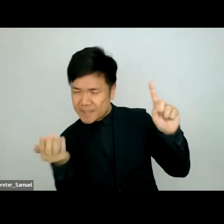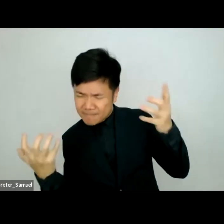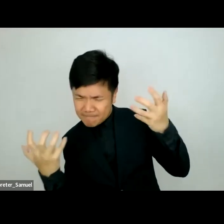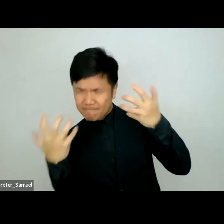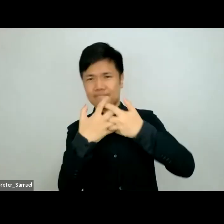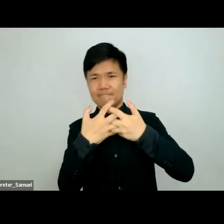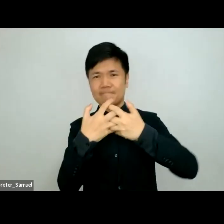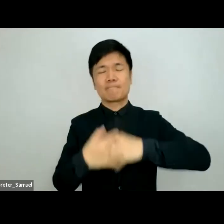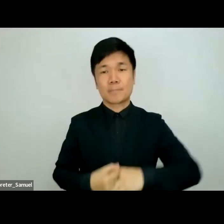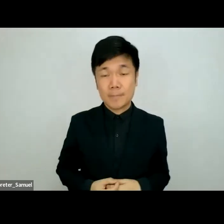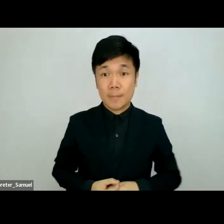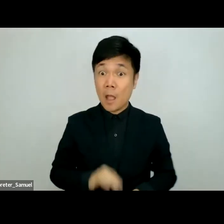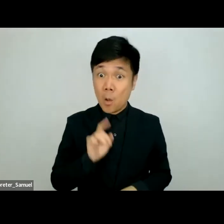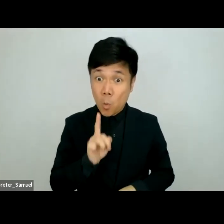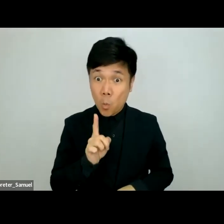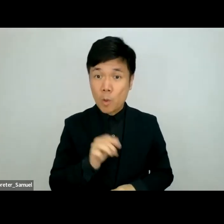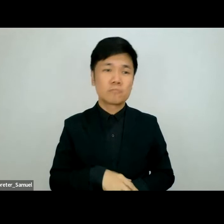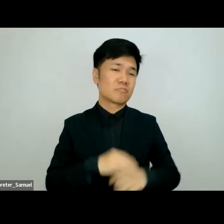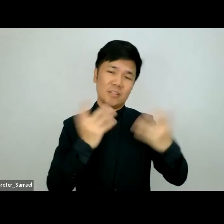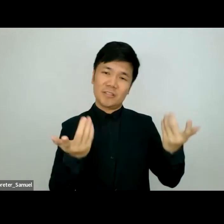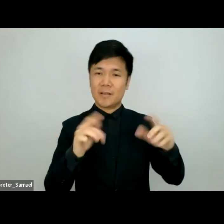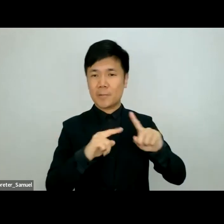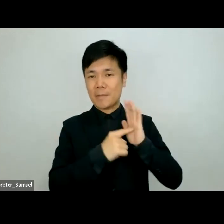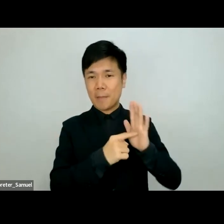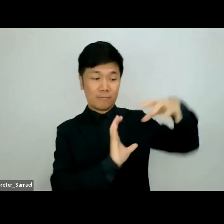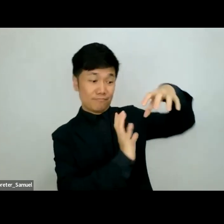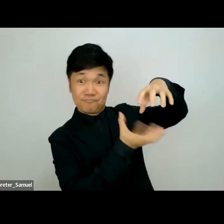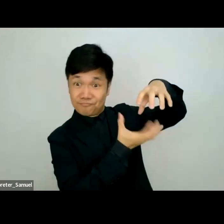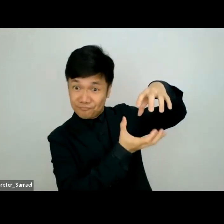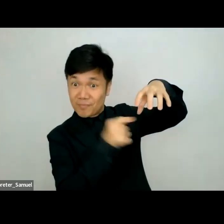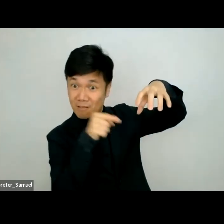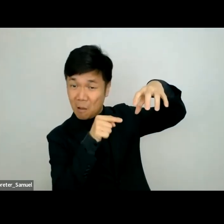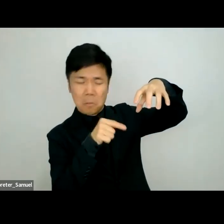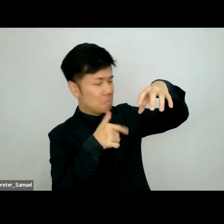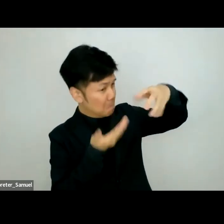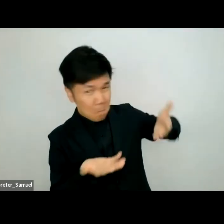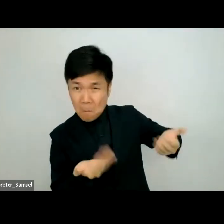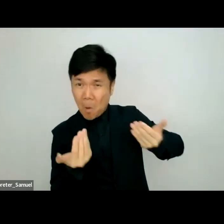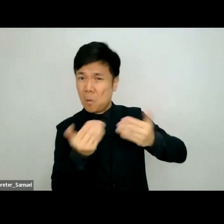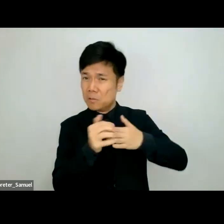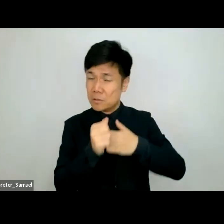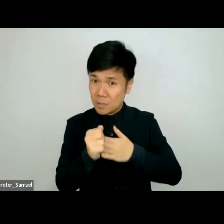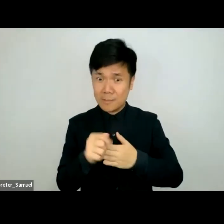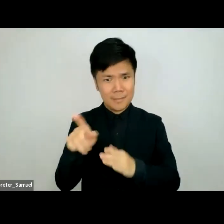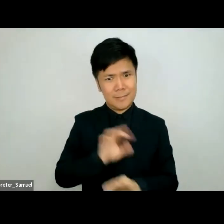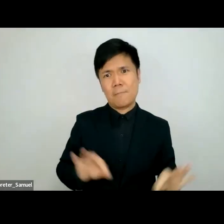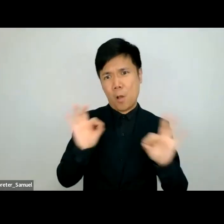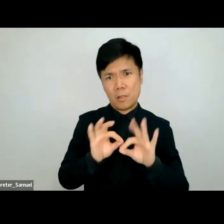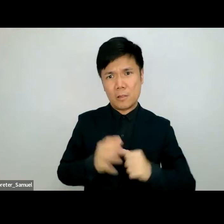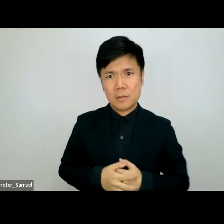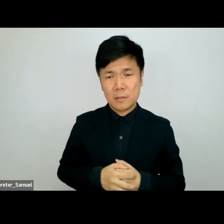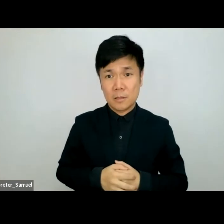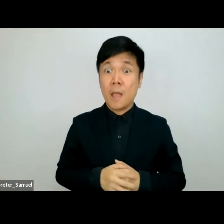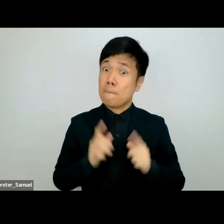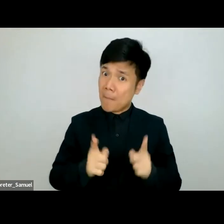un membre du panel a parlé de comment est-ce qu'on peut inclure beaucoup plus de pays du Sud dans le leadership